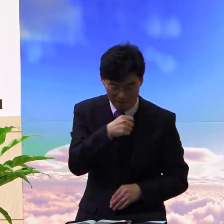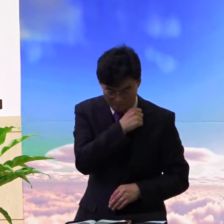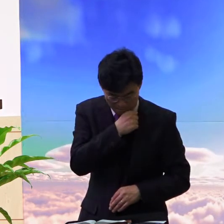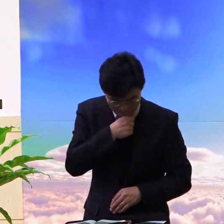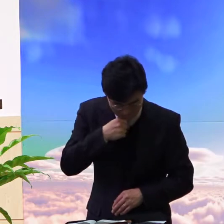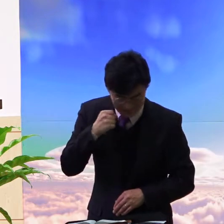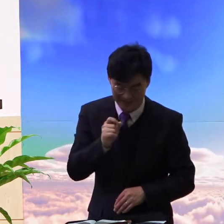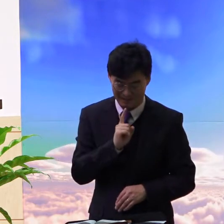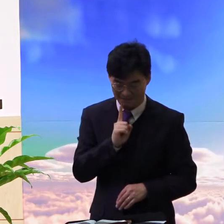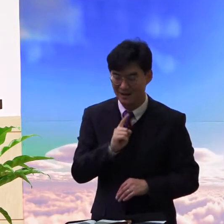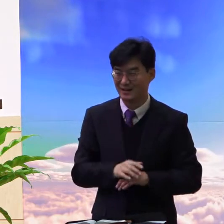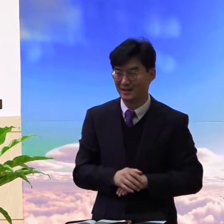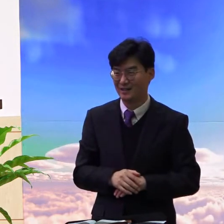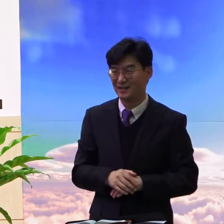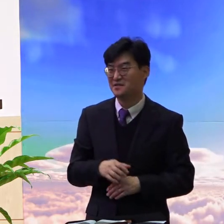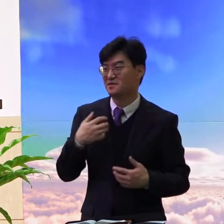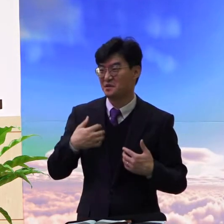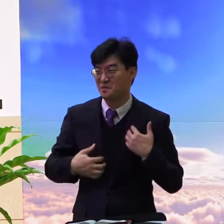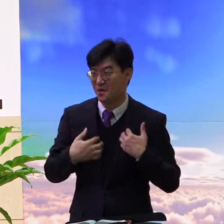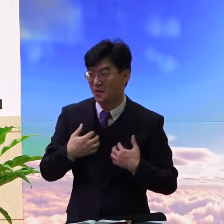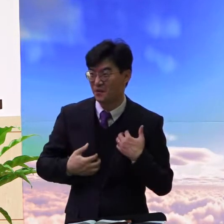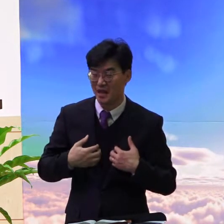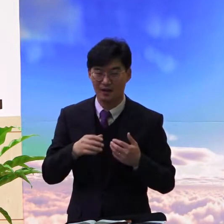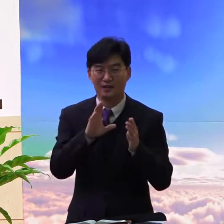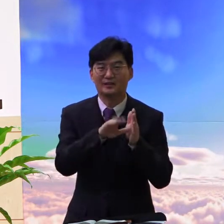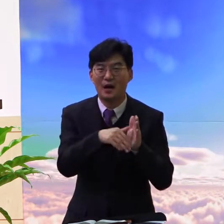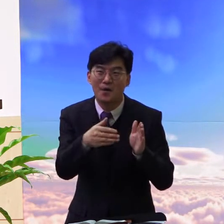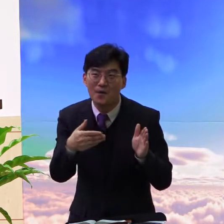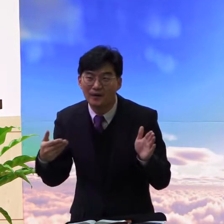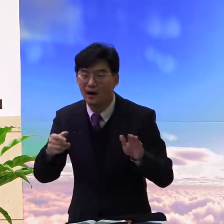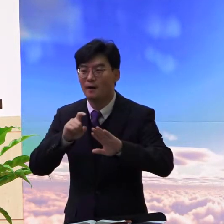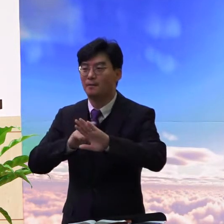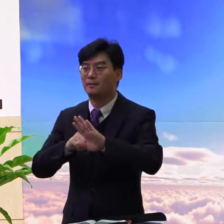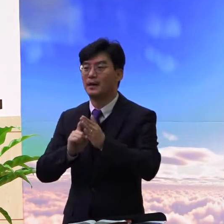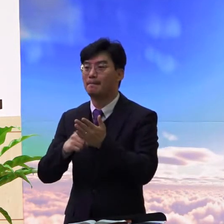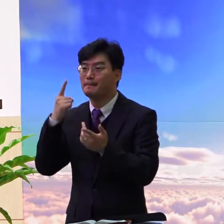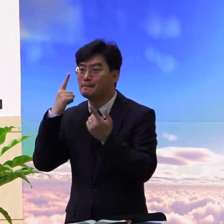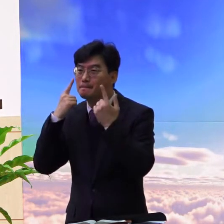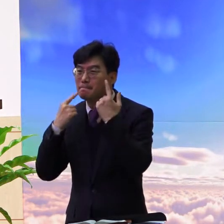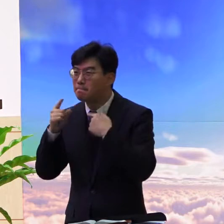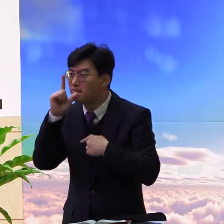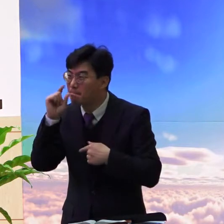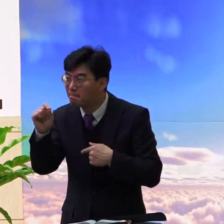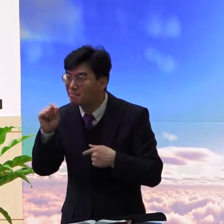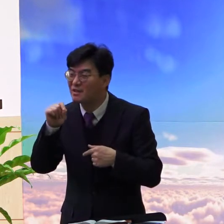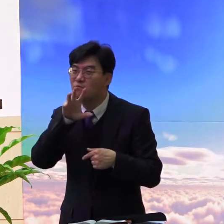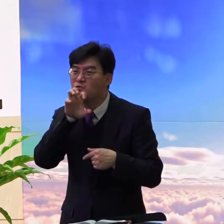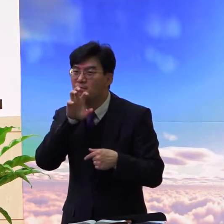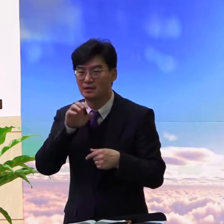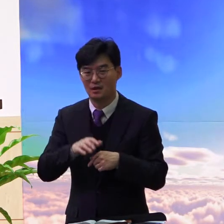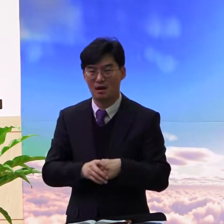기록했습니다. 얼마나 기뻐했는지. 그러나 그들의 마음이 이제 상하면서 다 불평입니다.